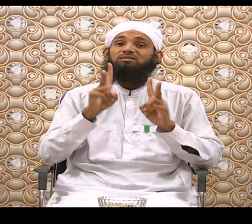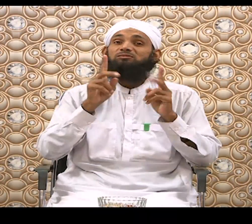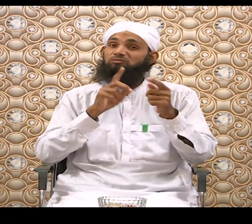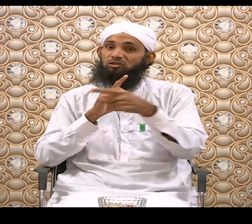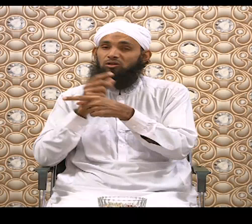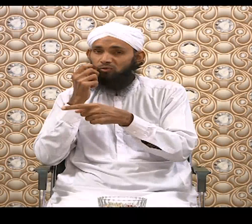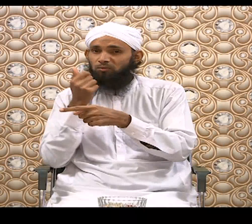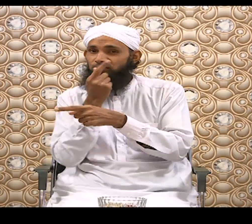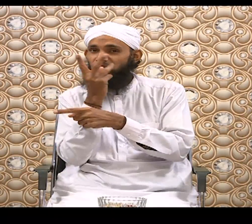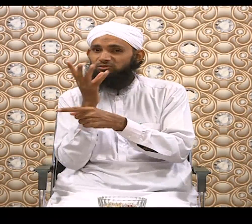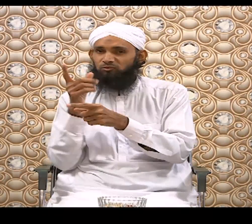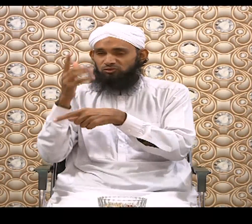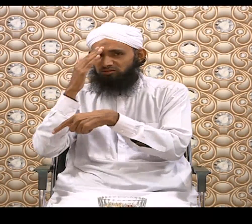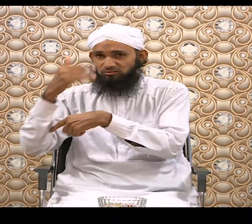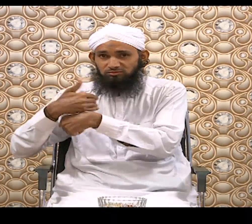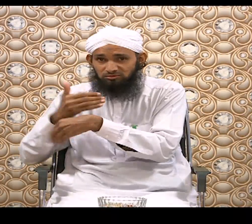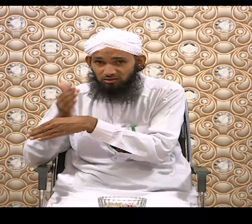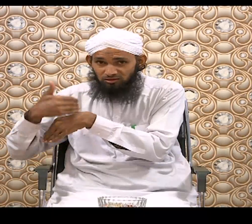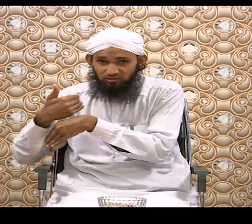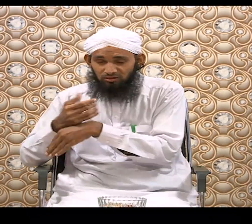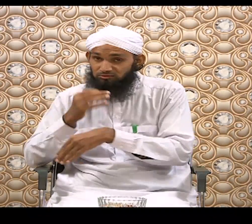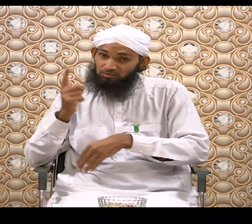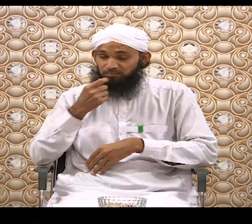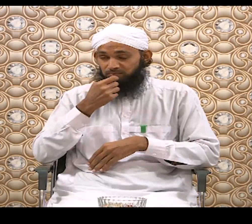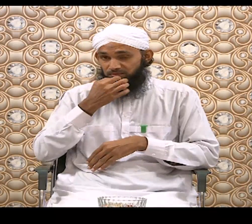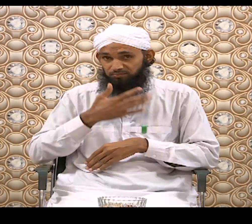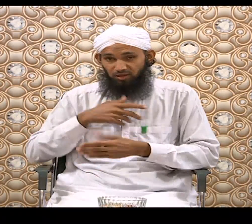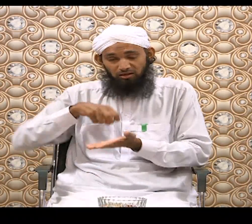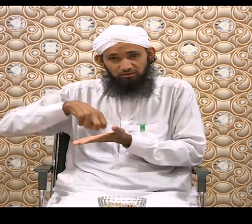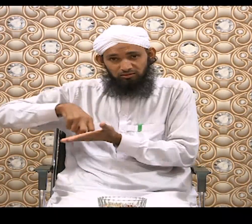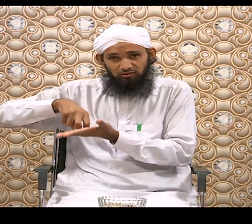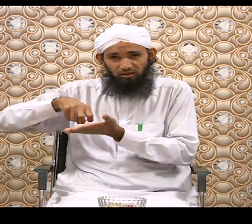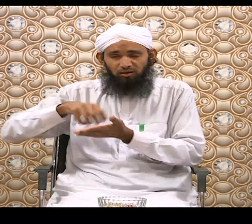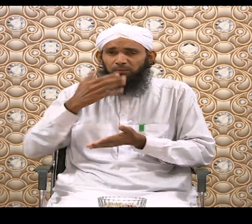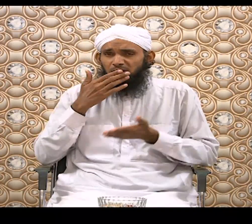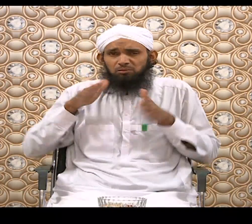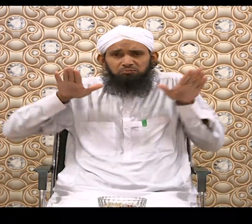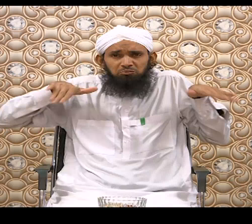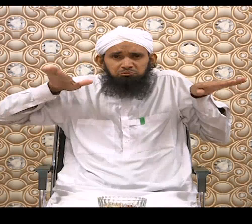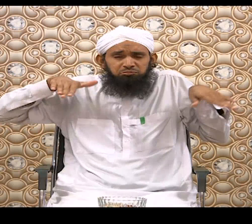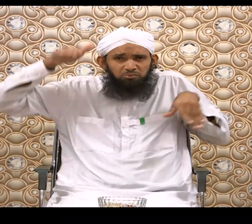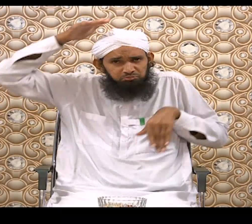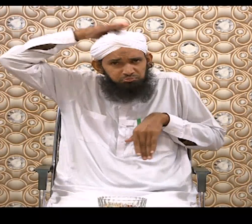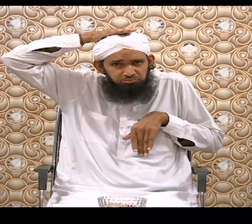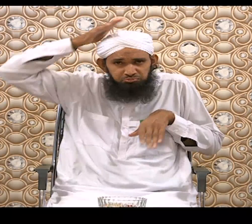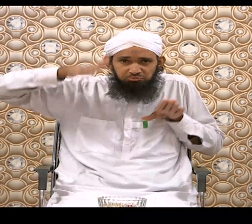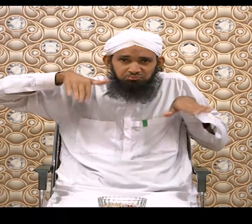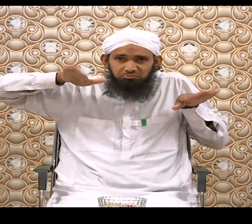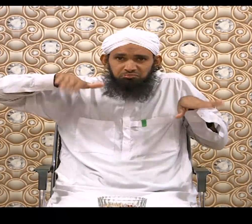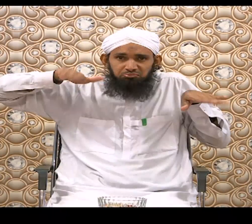لوگ حمتن گوش ہو کر یوں باعدب بیٹھے ہوں گے گویا ان کے سوروں پر پرندے بیٹھے ہیں جان لینا کہ یہی حضرت سعیدنا